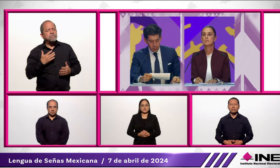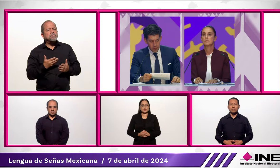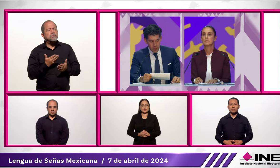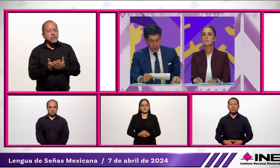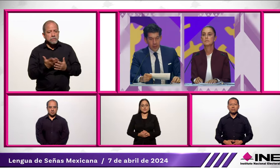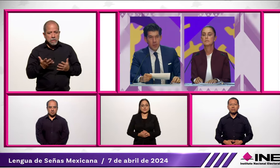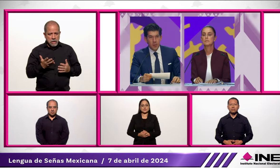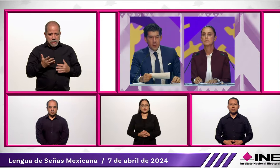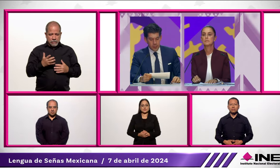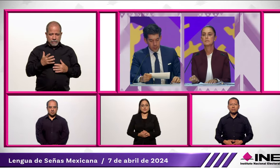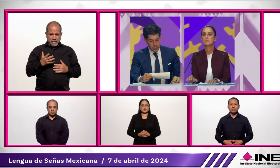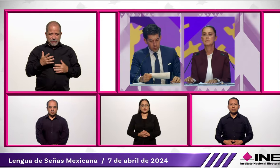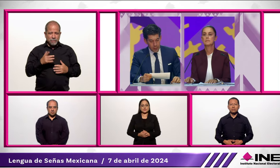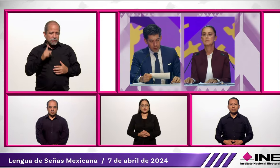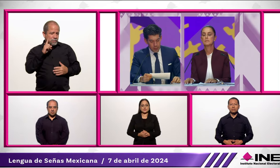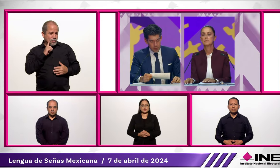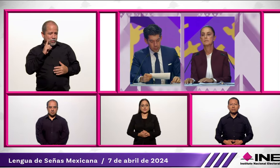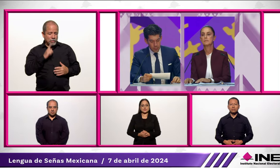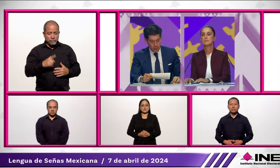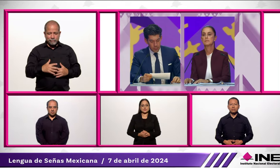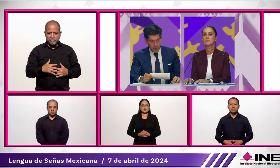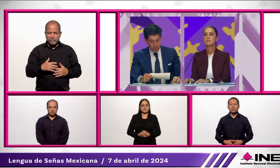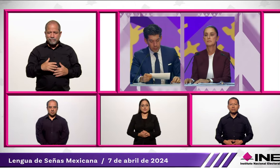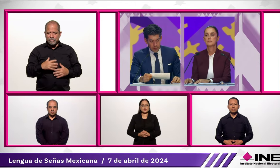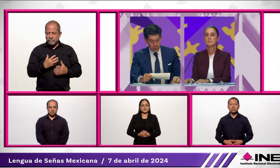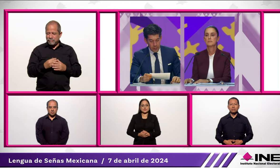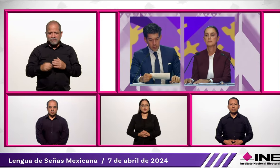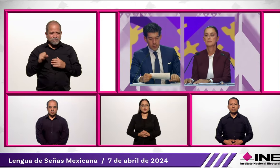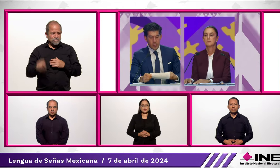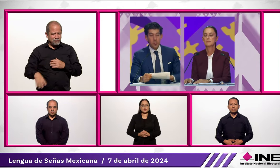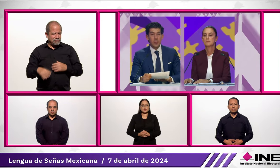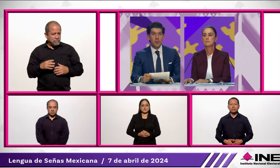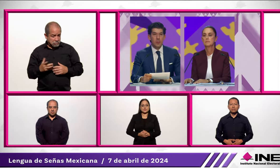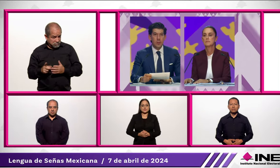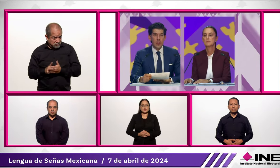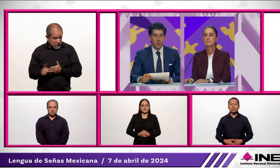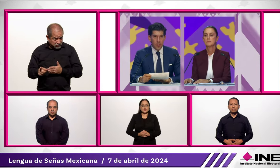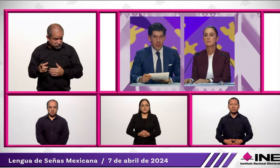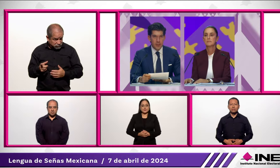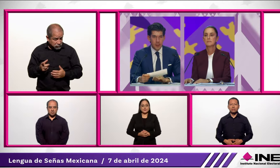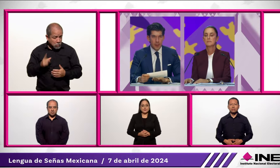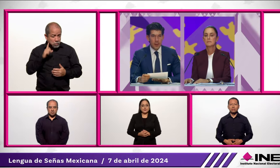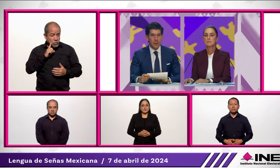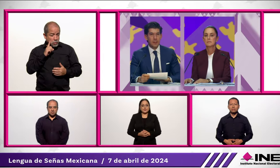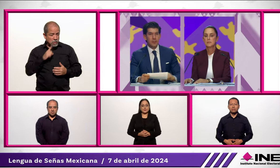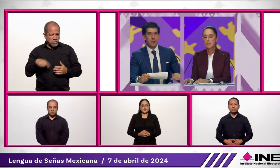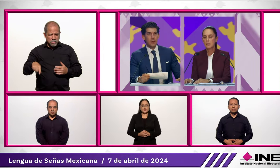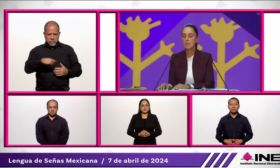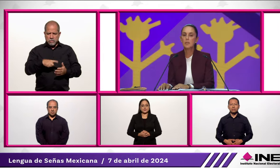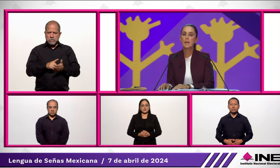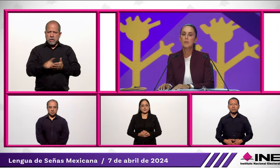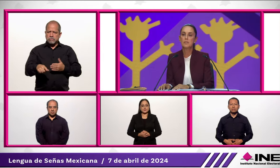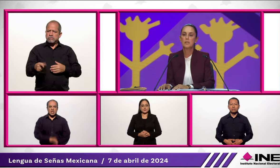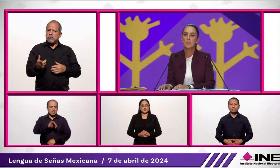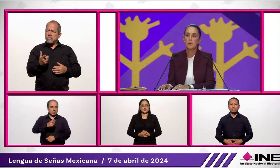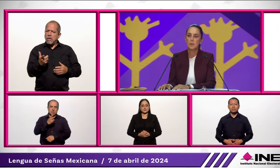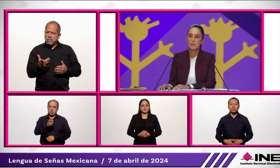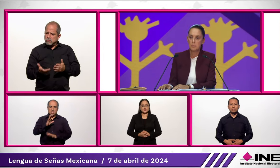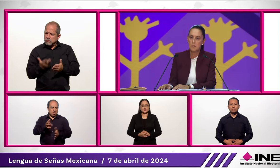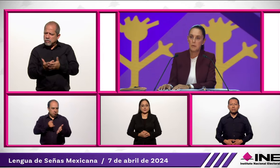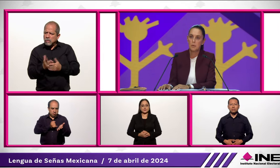al aborto? ¿Qué acciones tomaría su gobierno para proteger los derechos reproductivos de las mujeres, candidata? Sí, eso